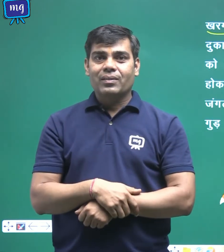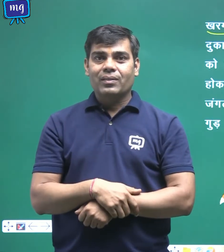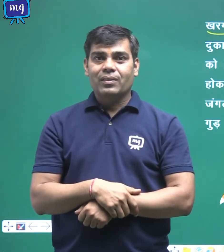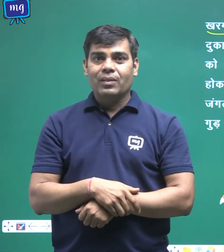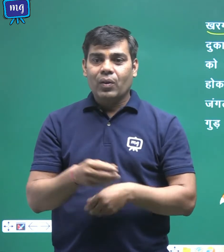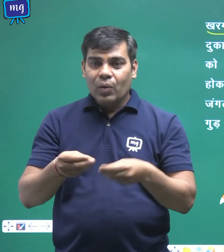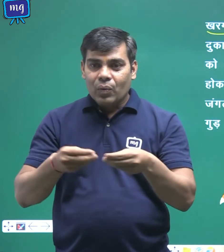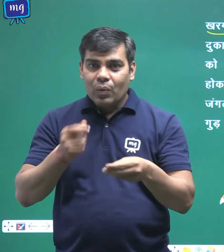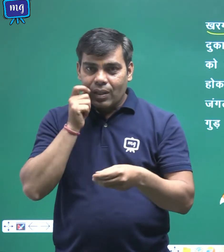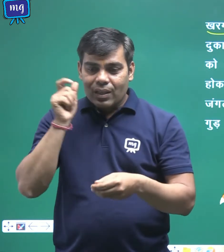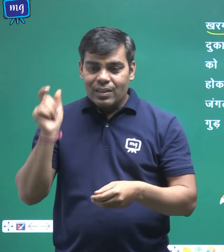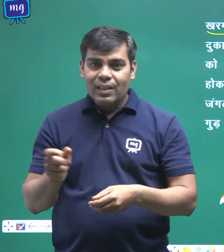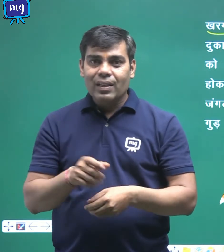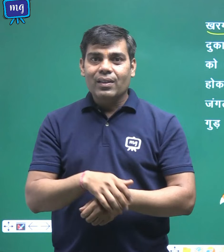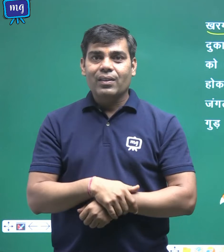दुकानदार से